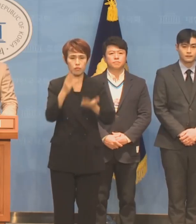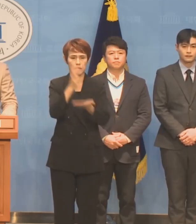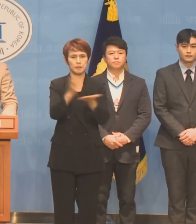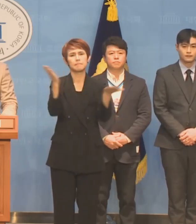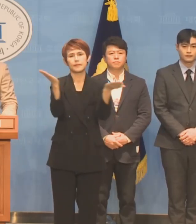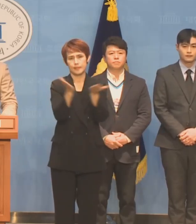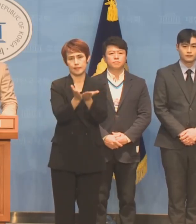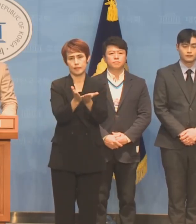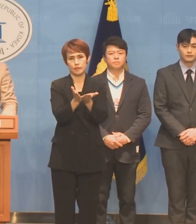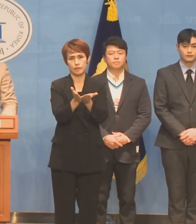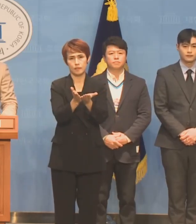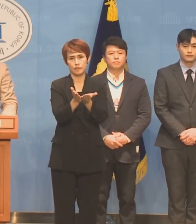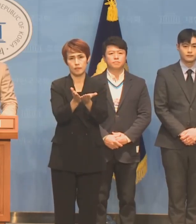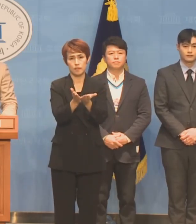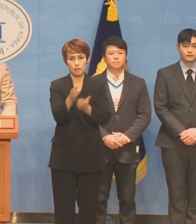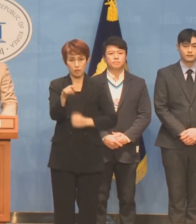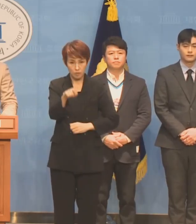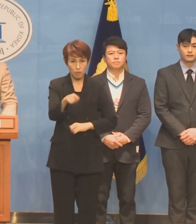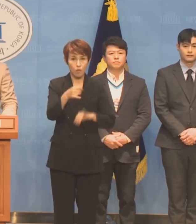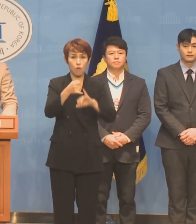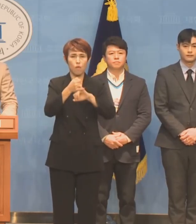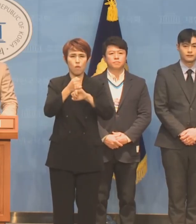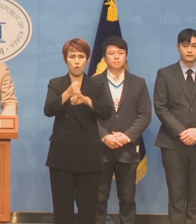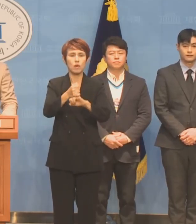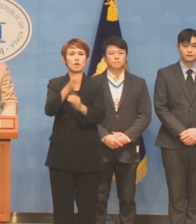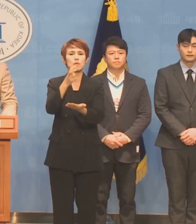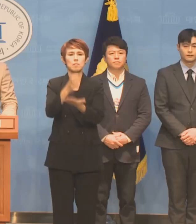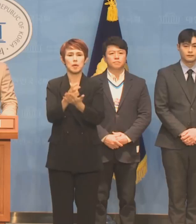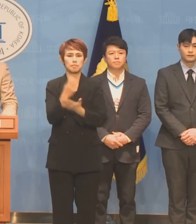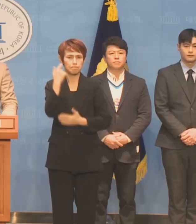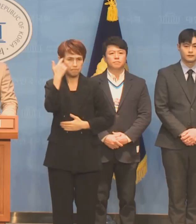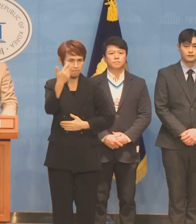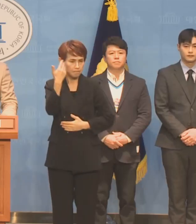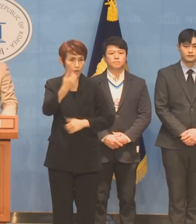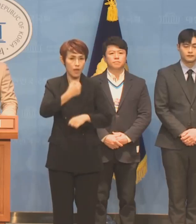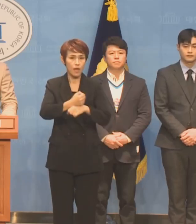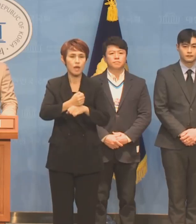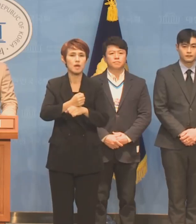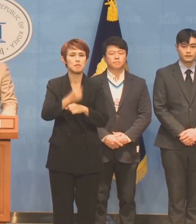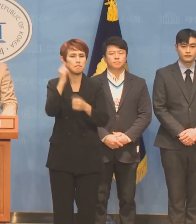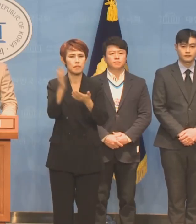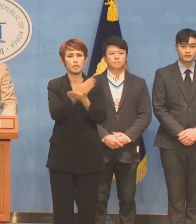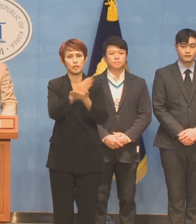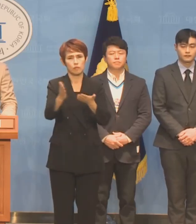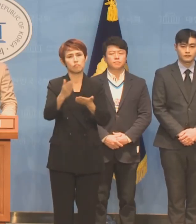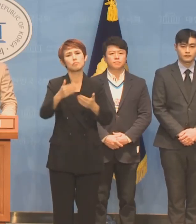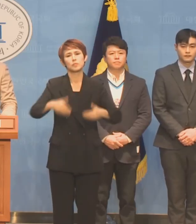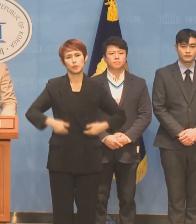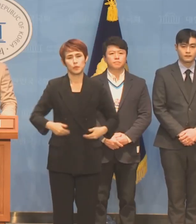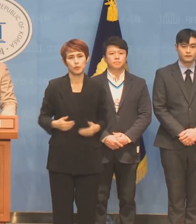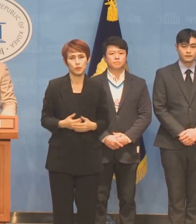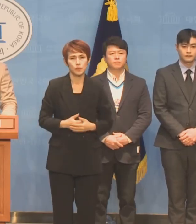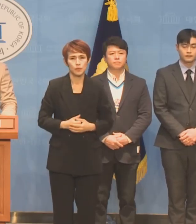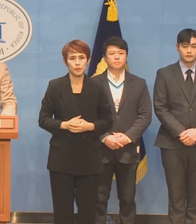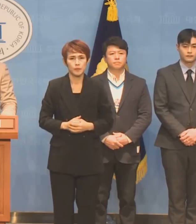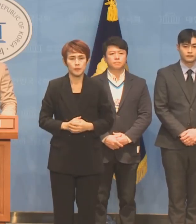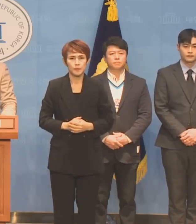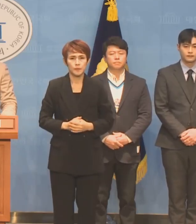부합하고 이해에 대해서는 반드시 법적 질의를 통한 법적인 판단을 다시 받아야 합니다.